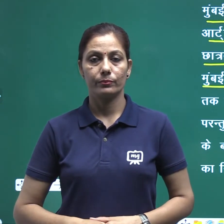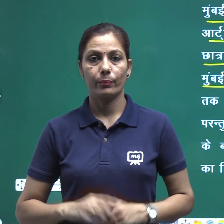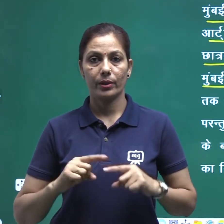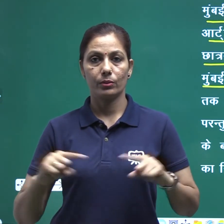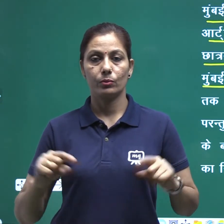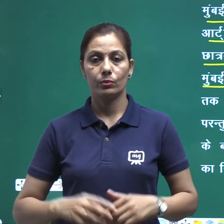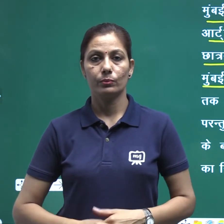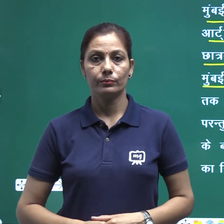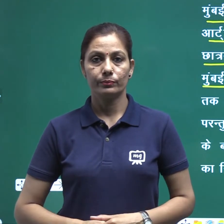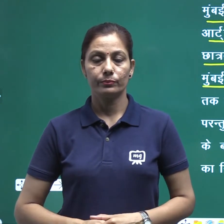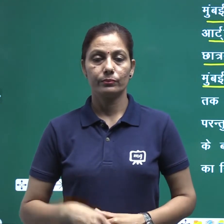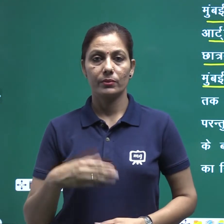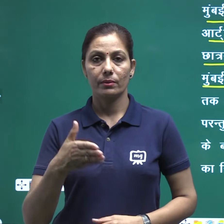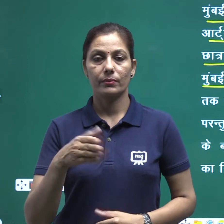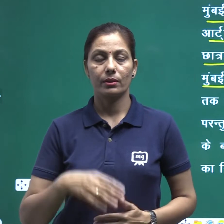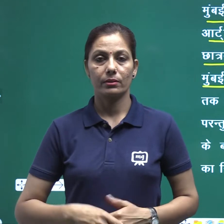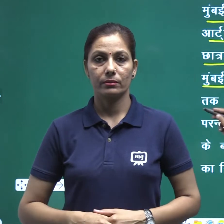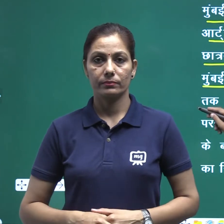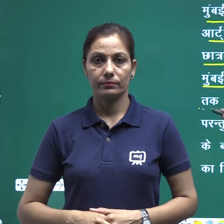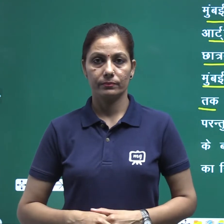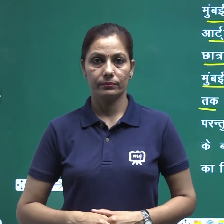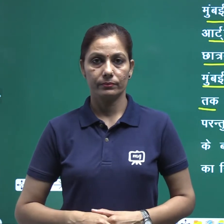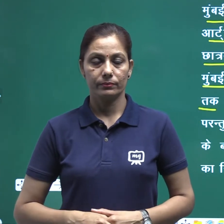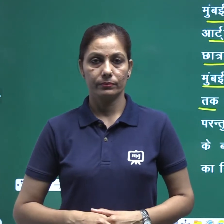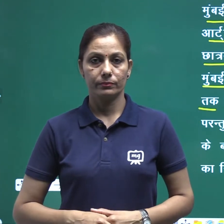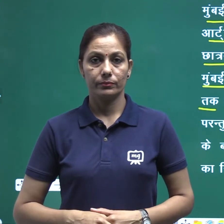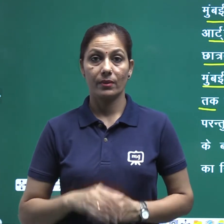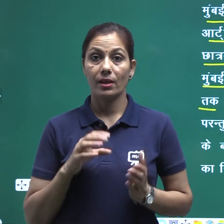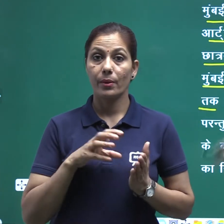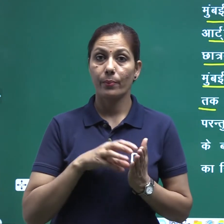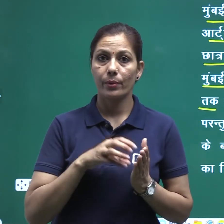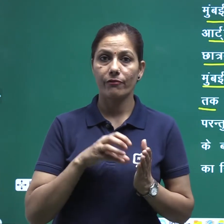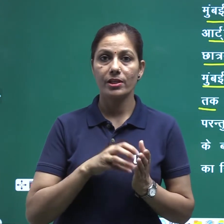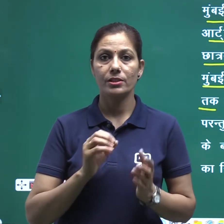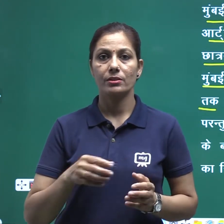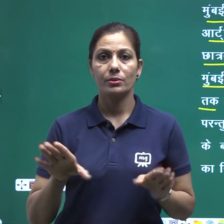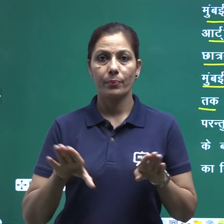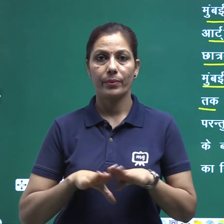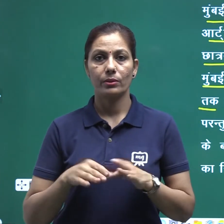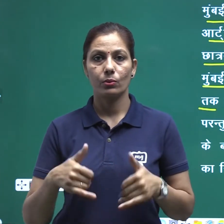परंतु तब तक प्रवेश बंद हो चुके थे।